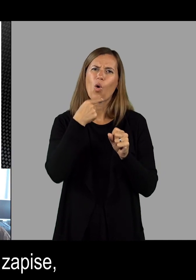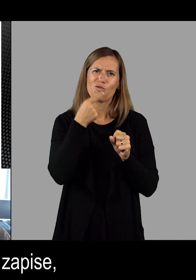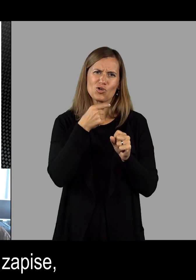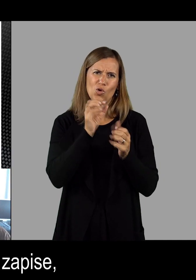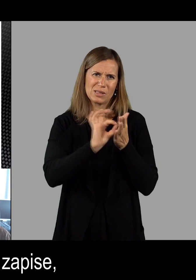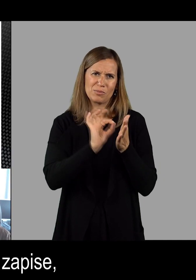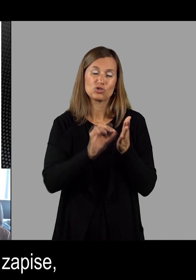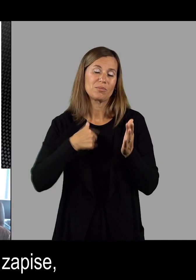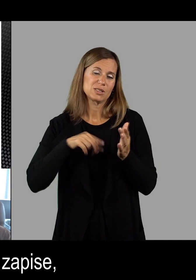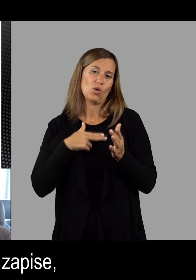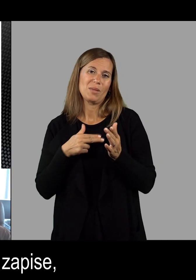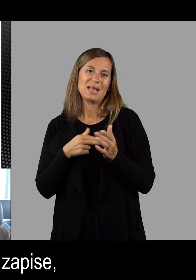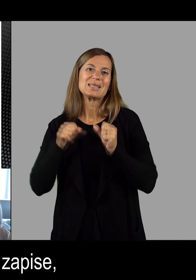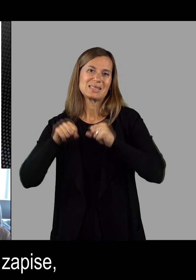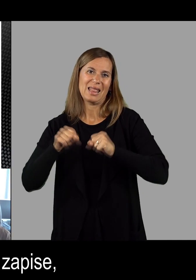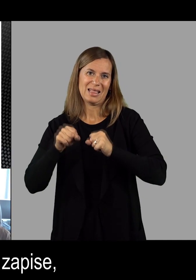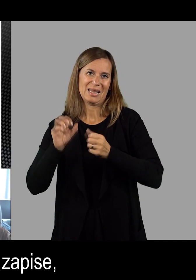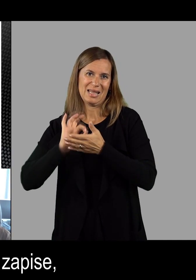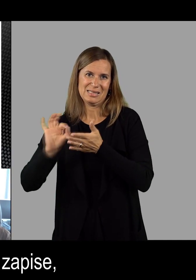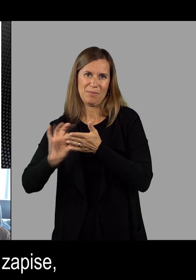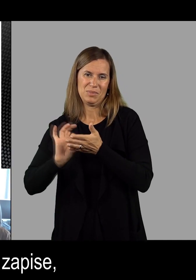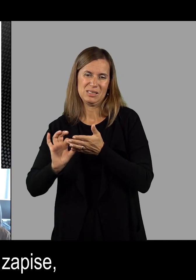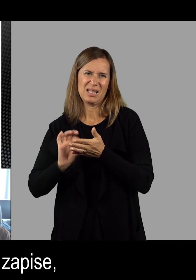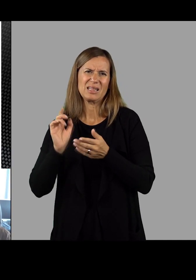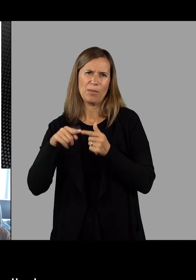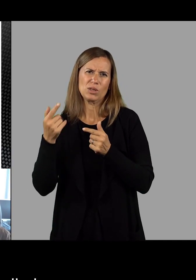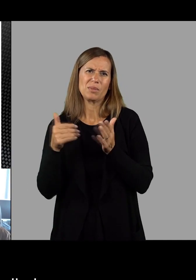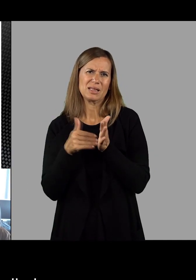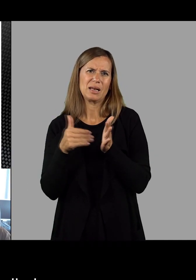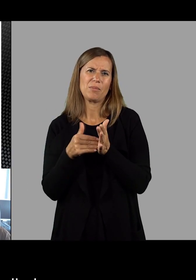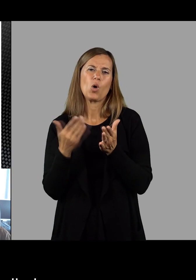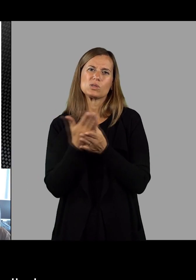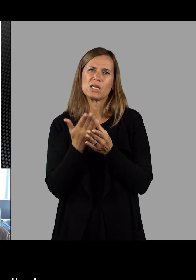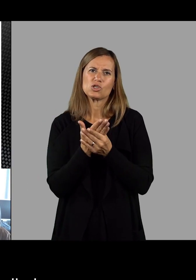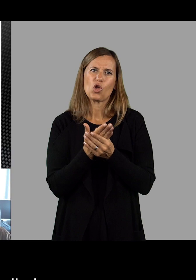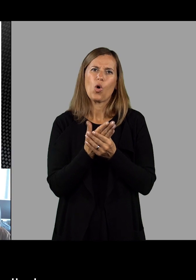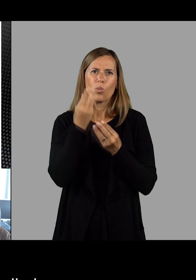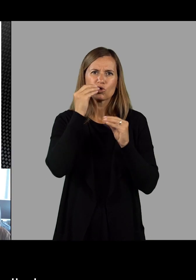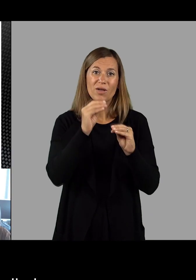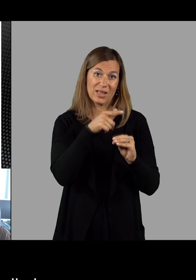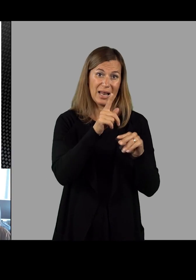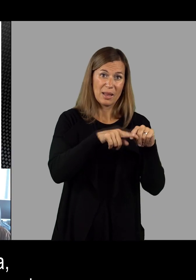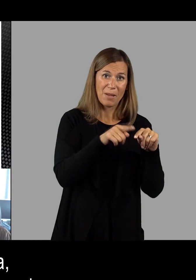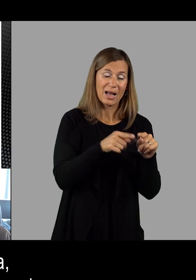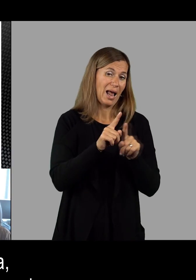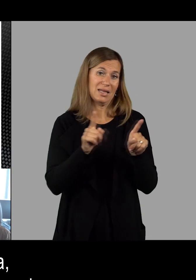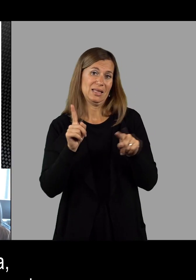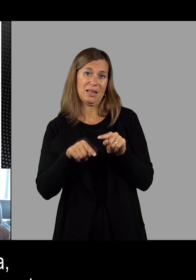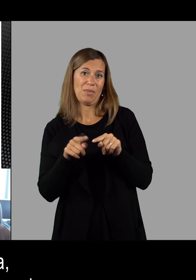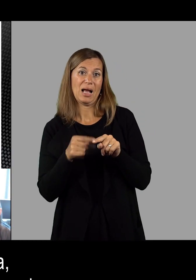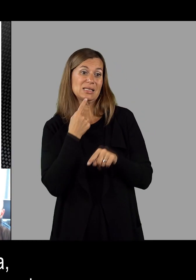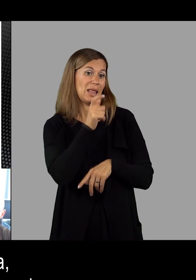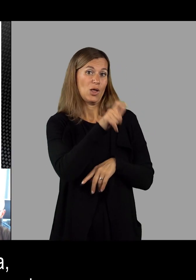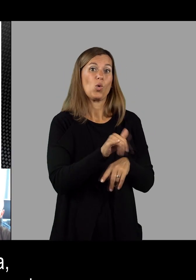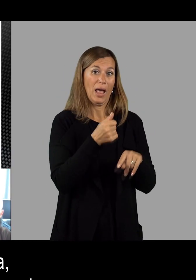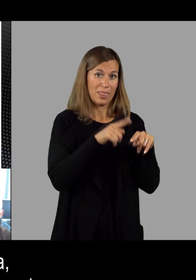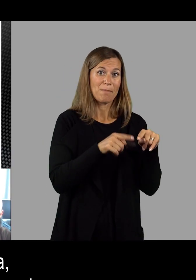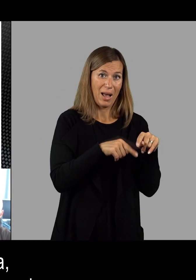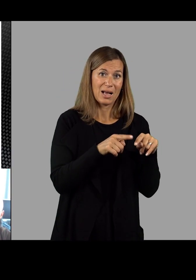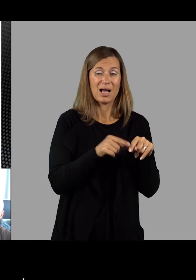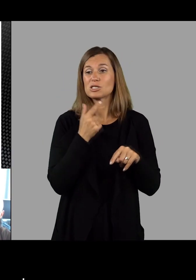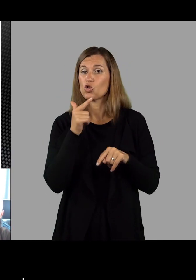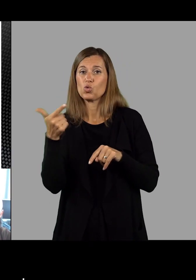imeli pač standardne zapise, da je potem potrebno pač ustrezno upoštevati, ne, a je to napaka ali ni. Za nekoga to je napaka, če je pogovorno, za